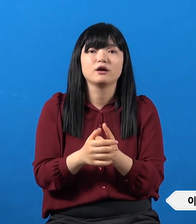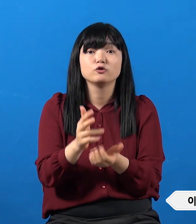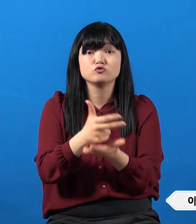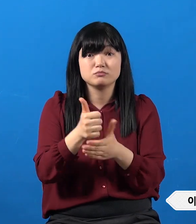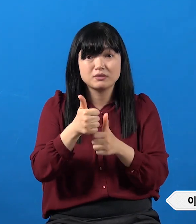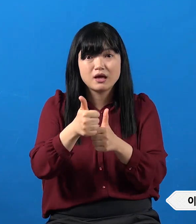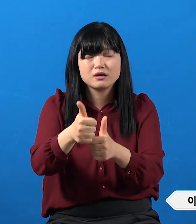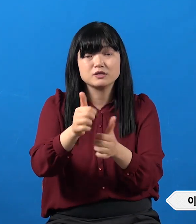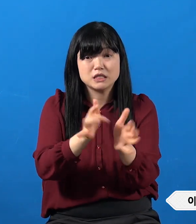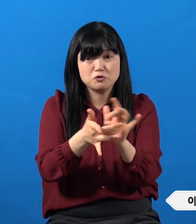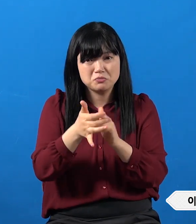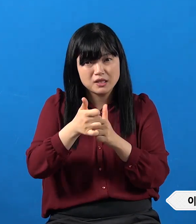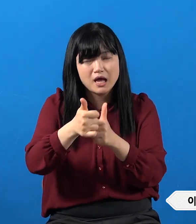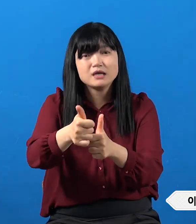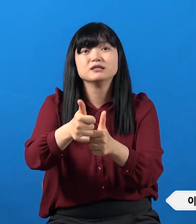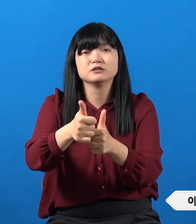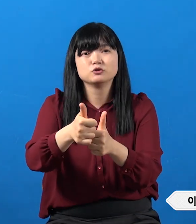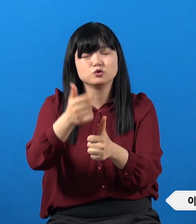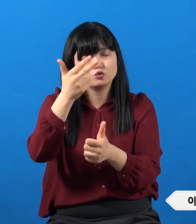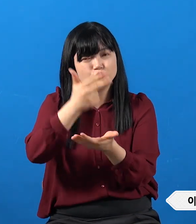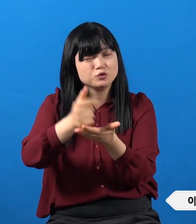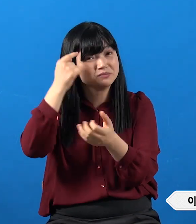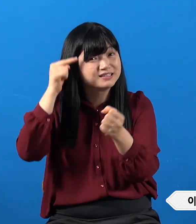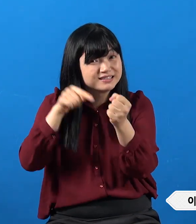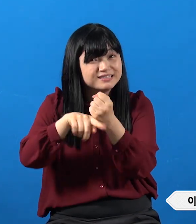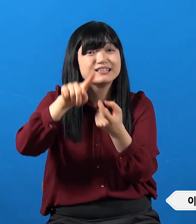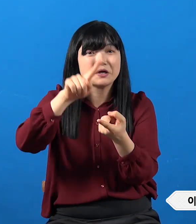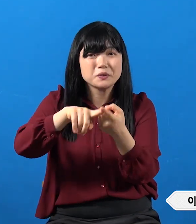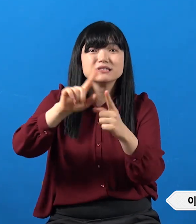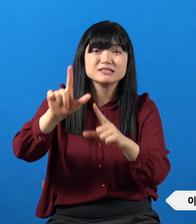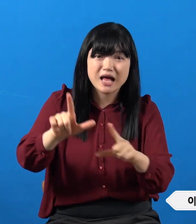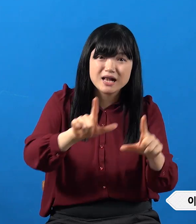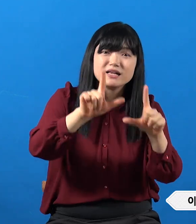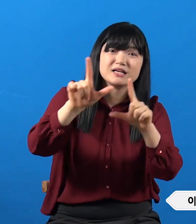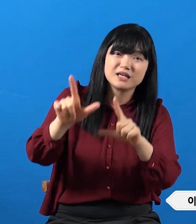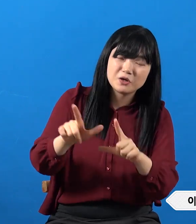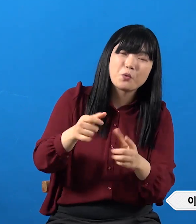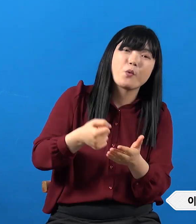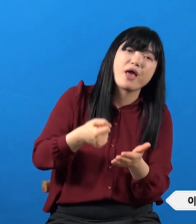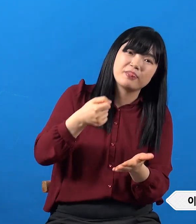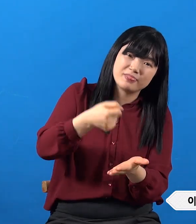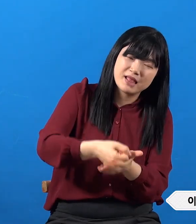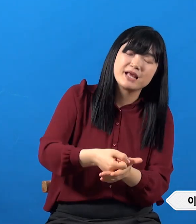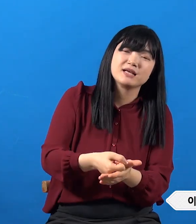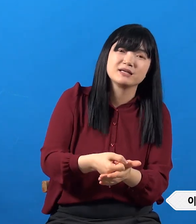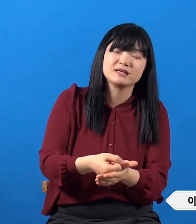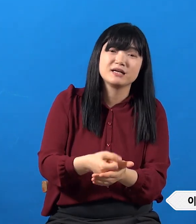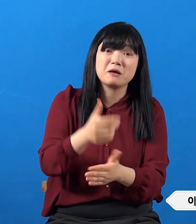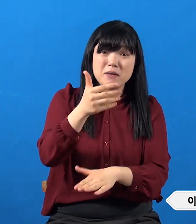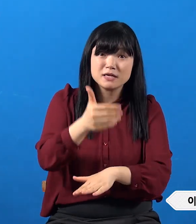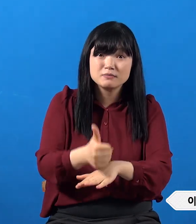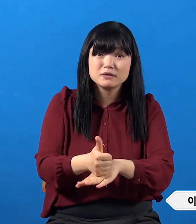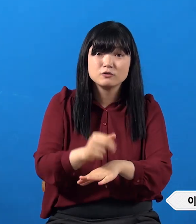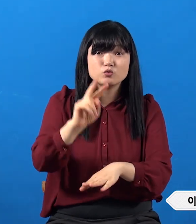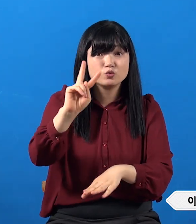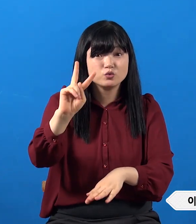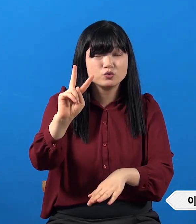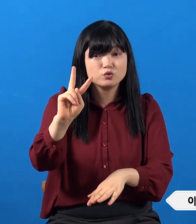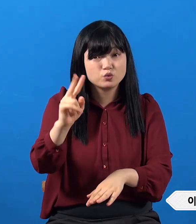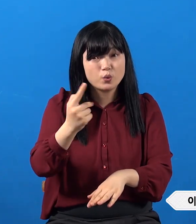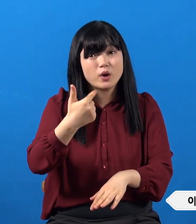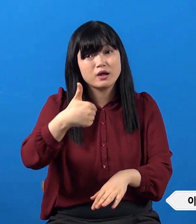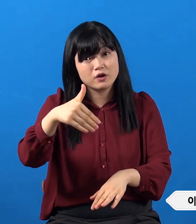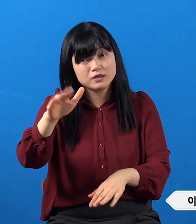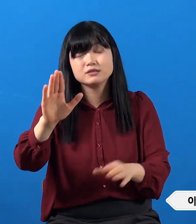주 따르기로, 예수님 따르기로, 주님 뜻대로 살기로 했네. 마지막에